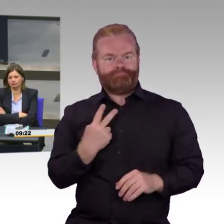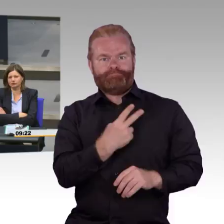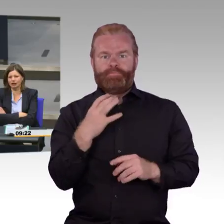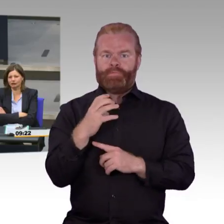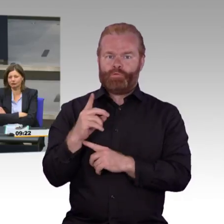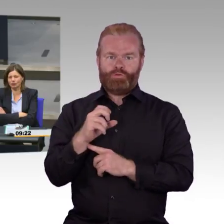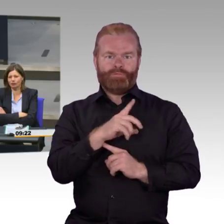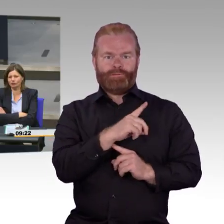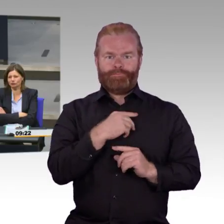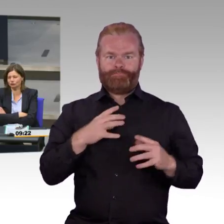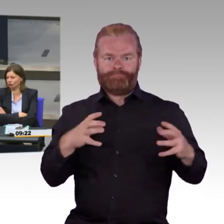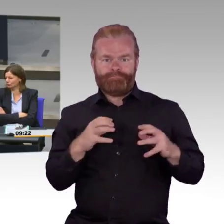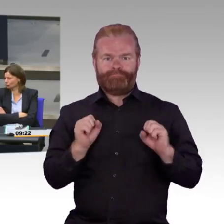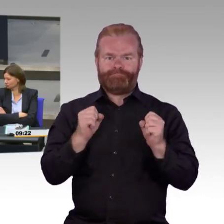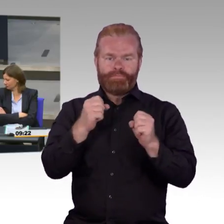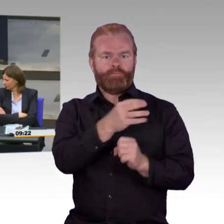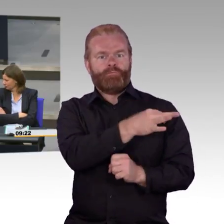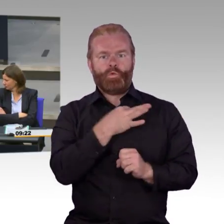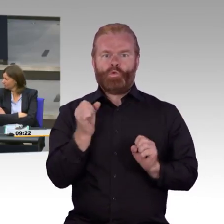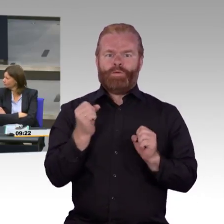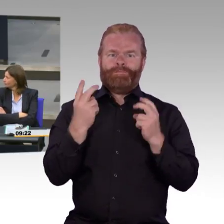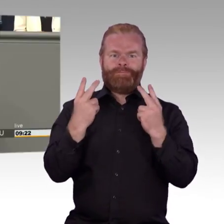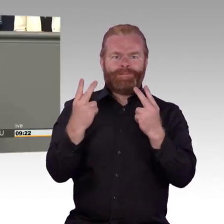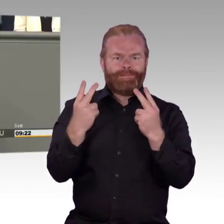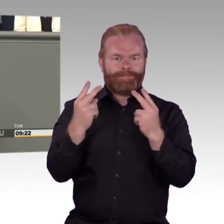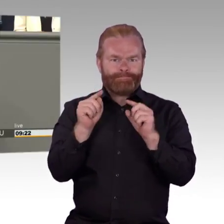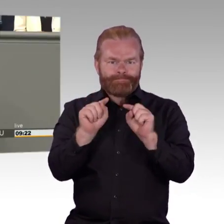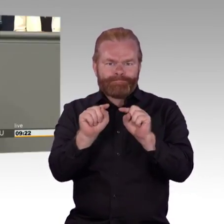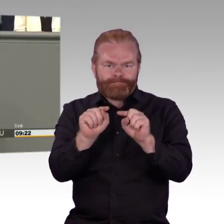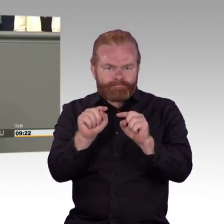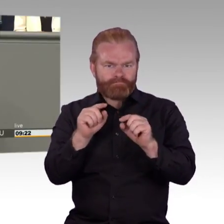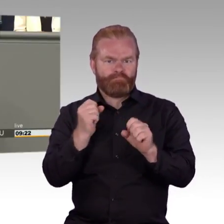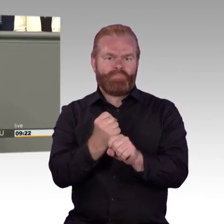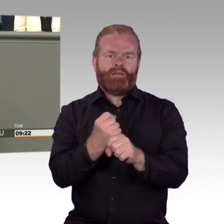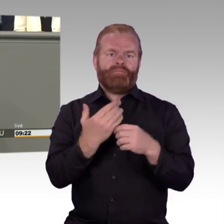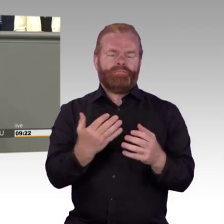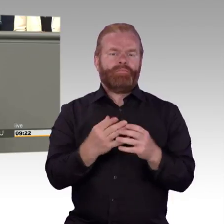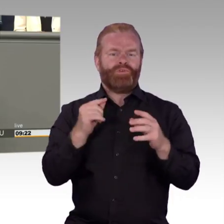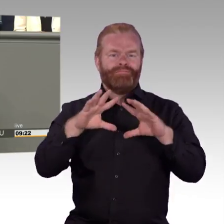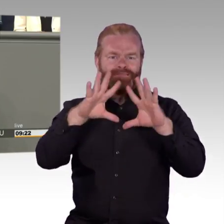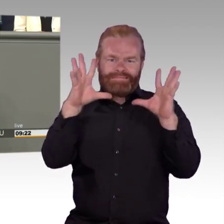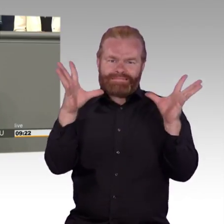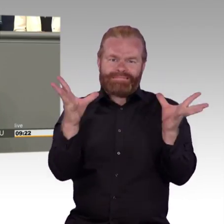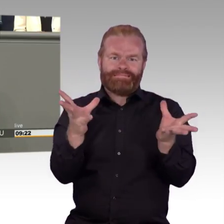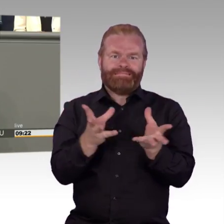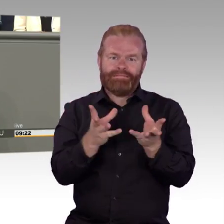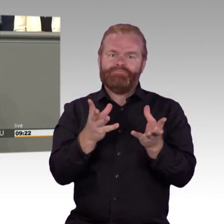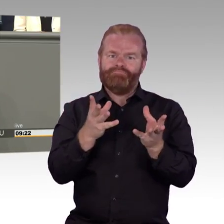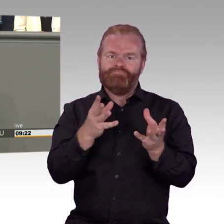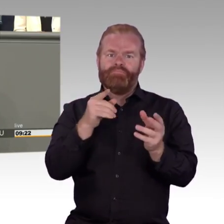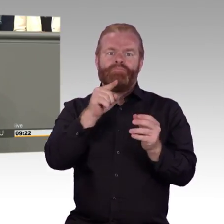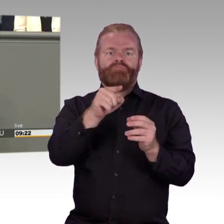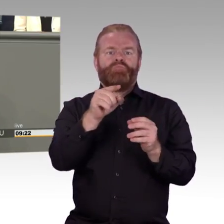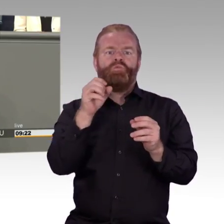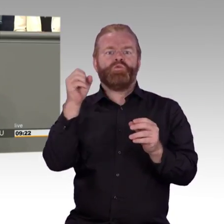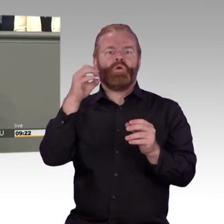sofort aufgreifen. In der Beratung der Datenschutzgrundverordnung ist das zu kurz gekommen. Da muss